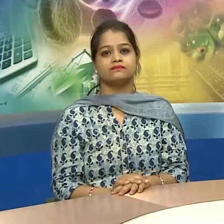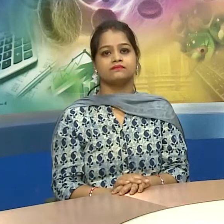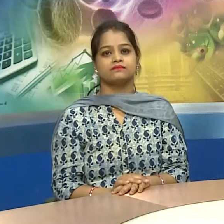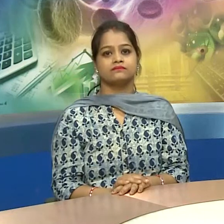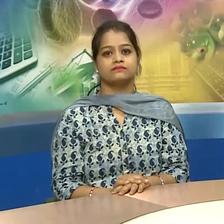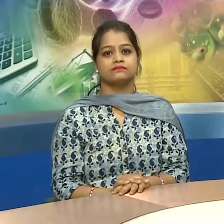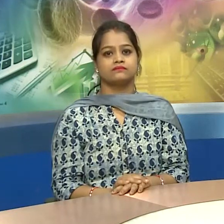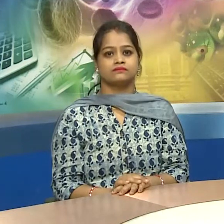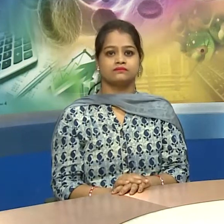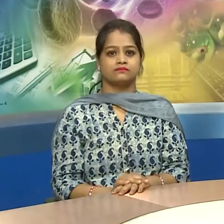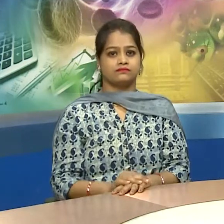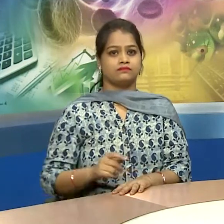जीवन में देह है,